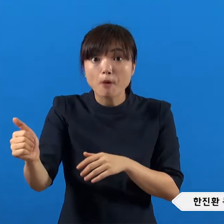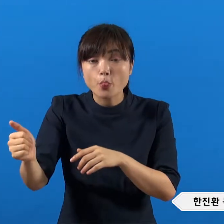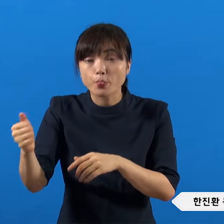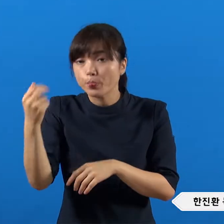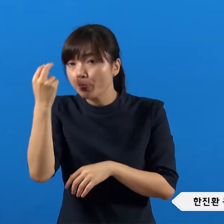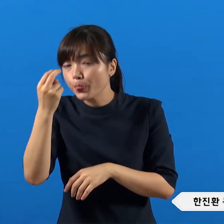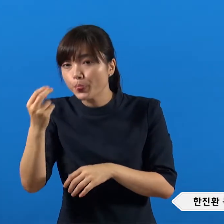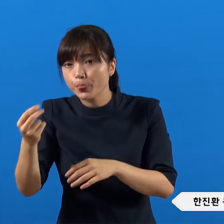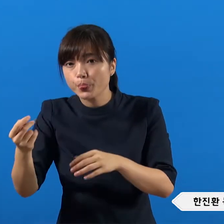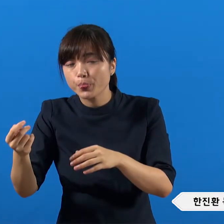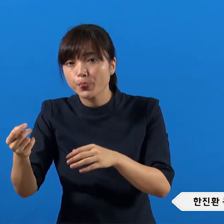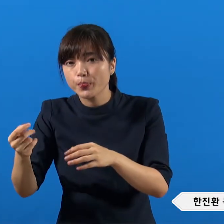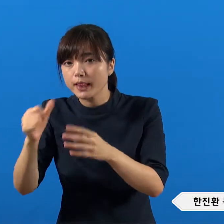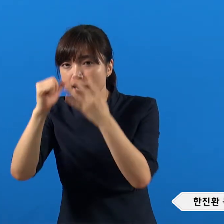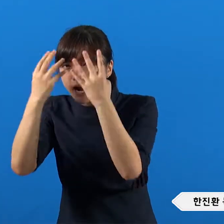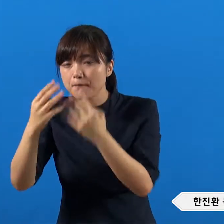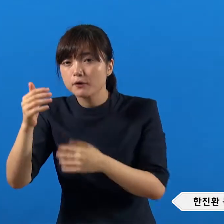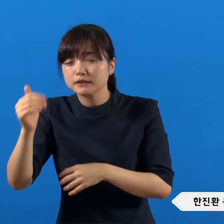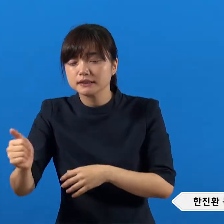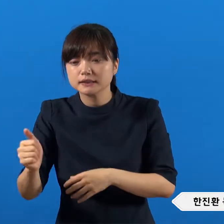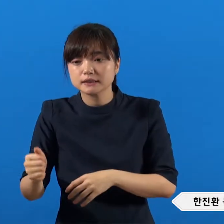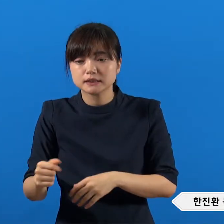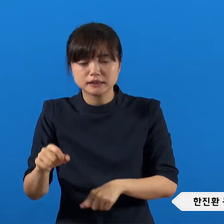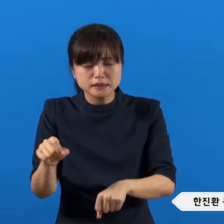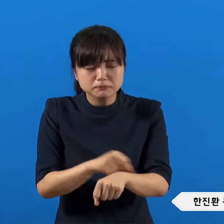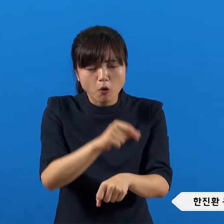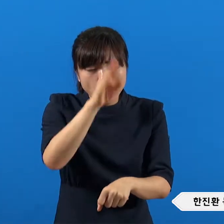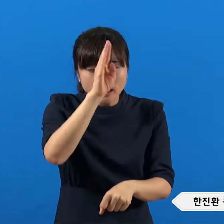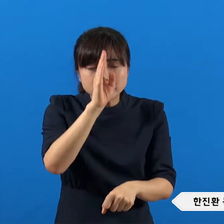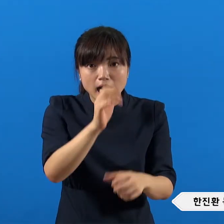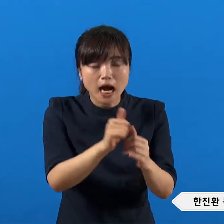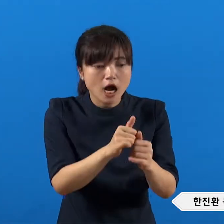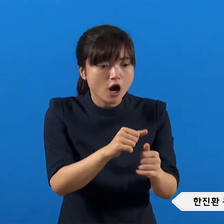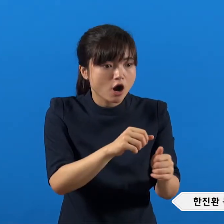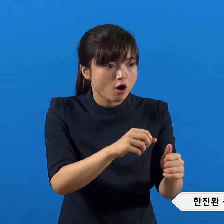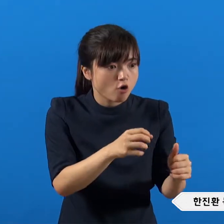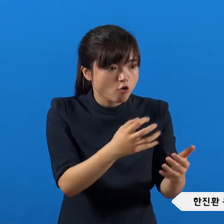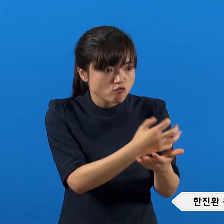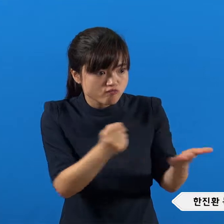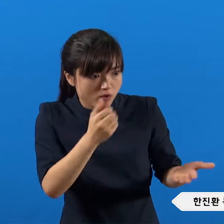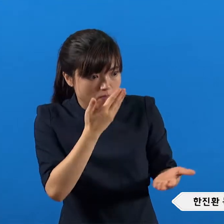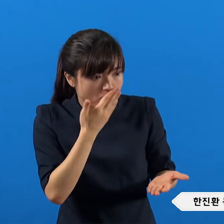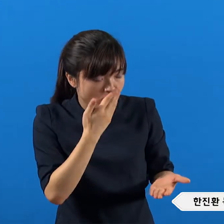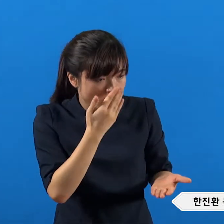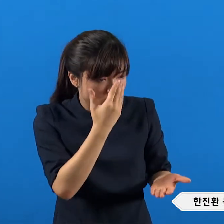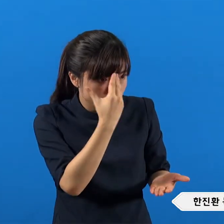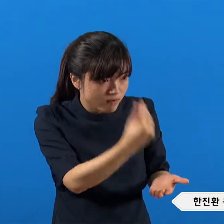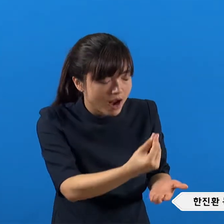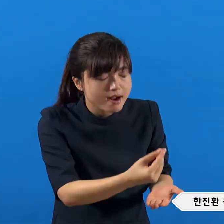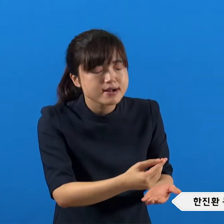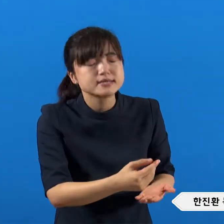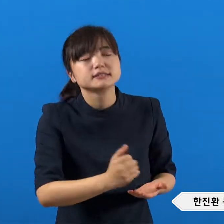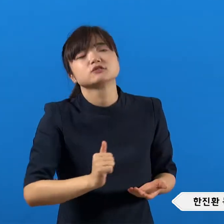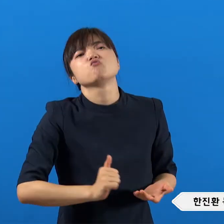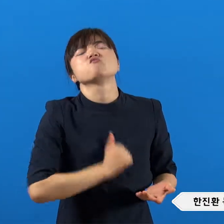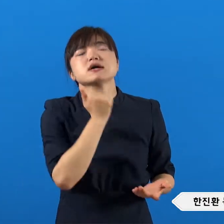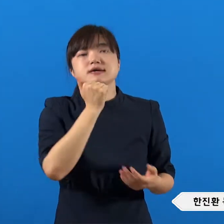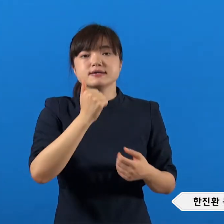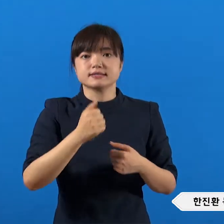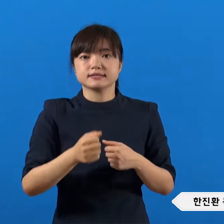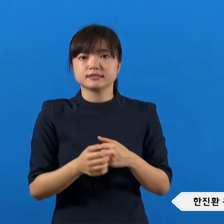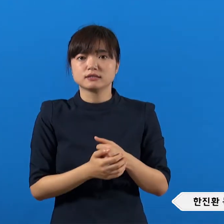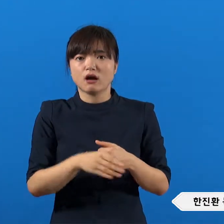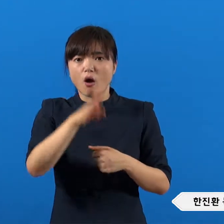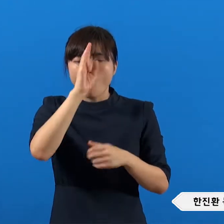환자의 그 특별한 음식을 훔쳐먹는 것을 코른펠드 의사가 보았습니다. 그